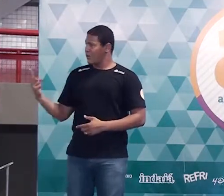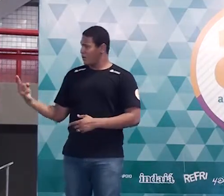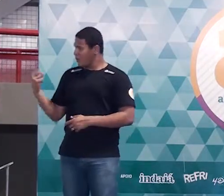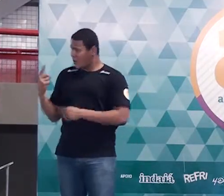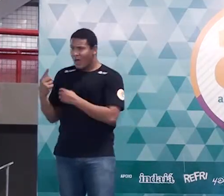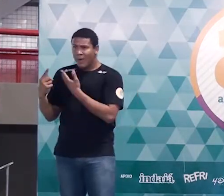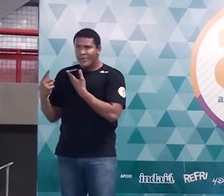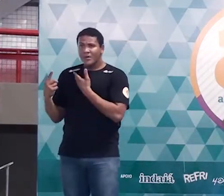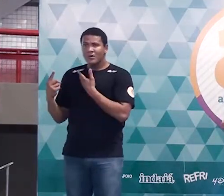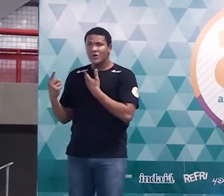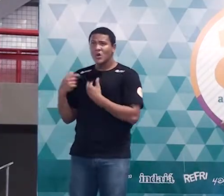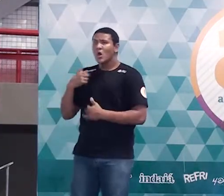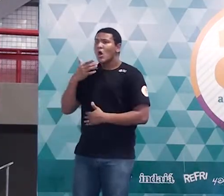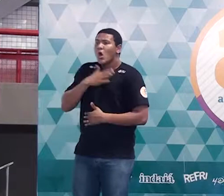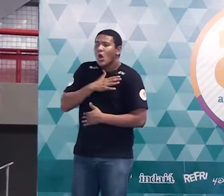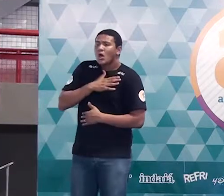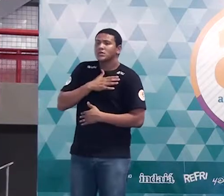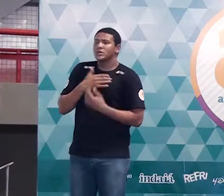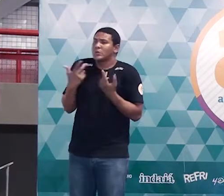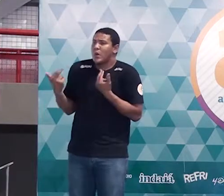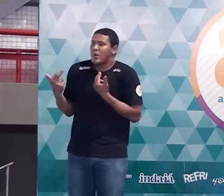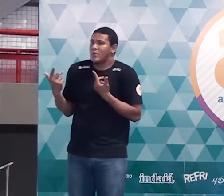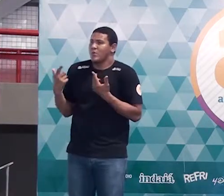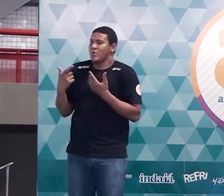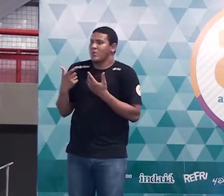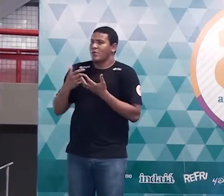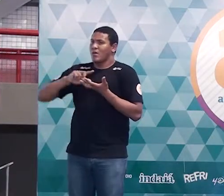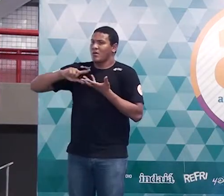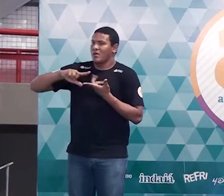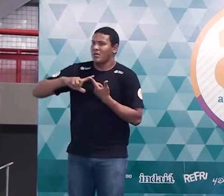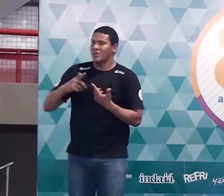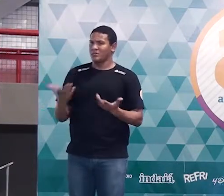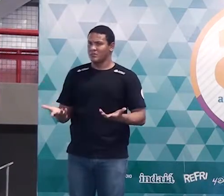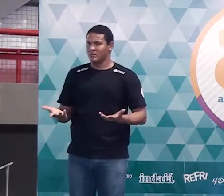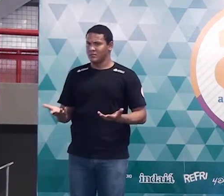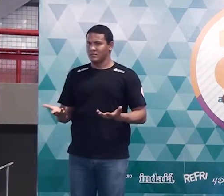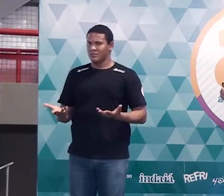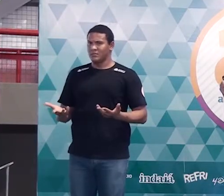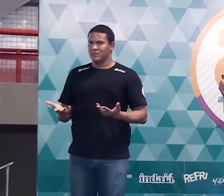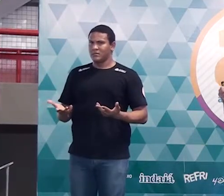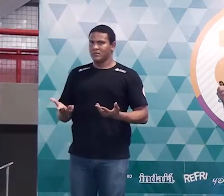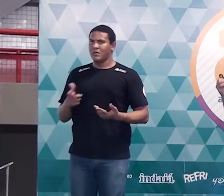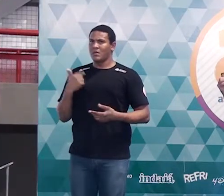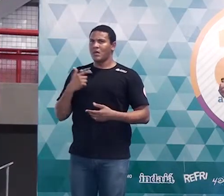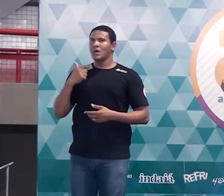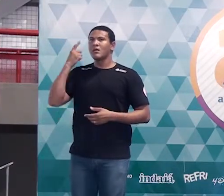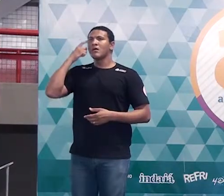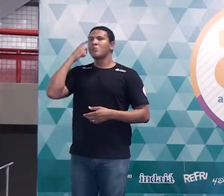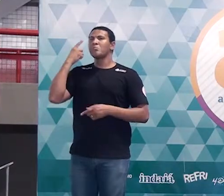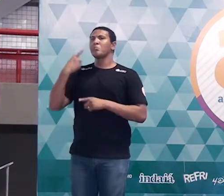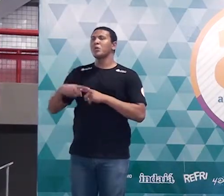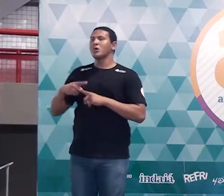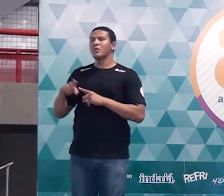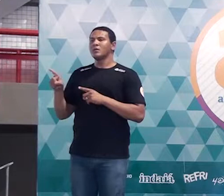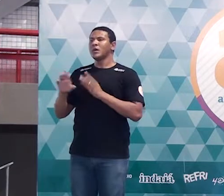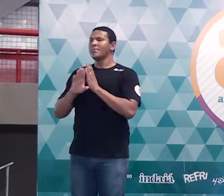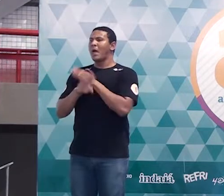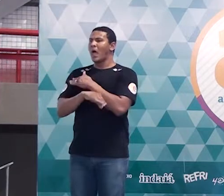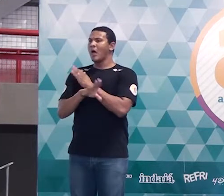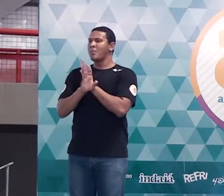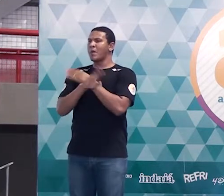das mesmas coisas de que a gente gosta. Quantas pessoas ficaram sem se